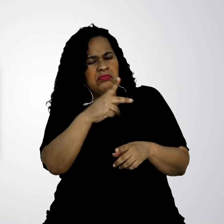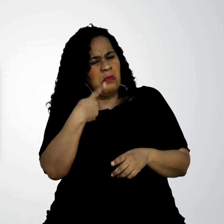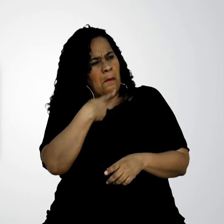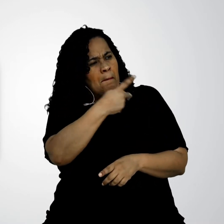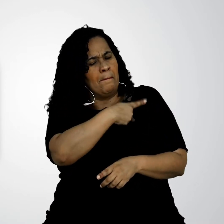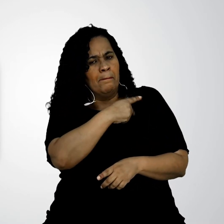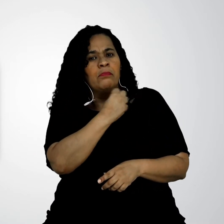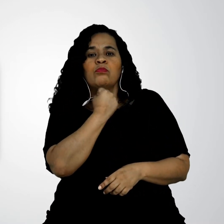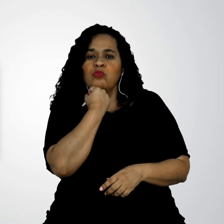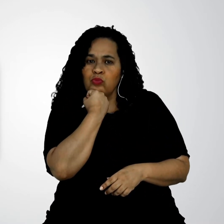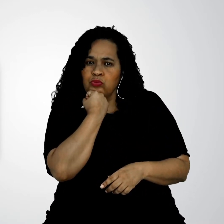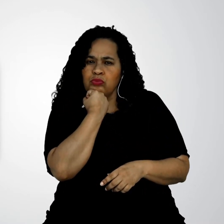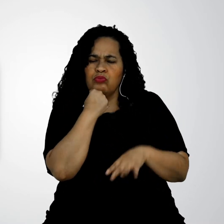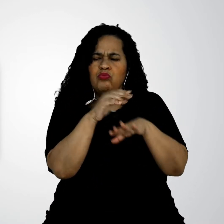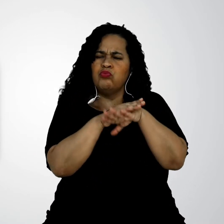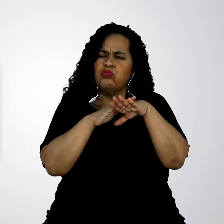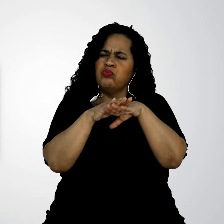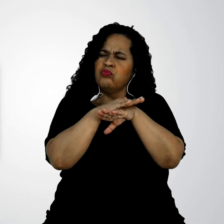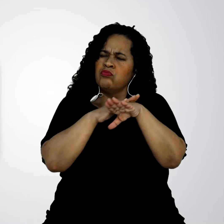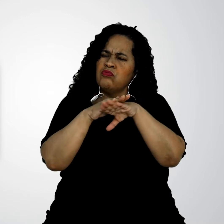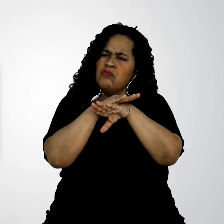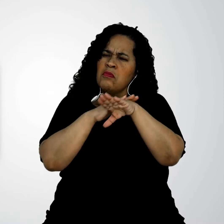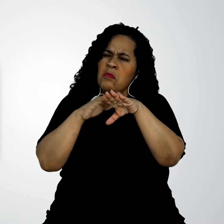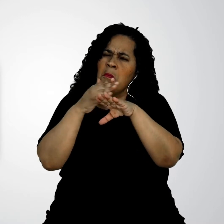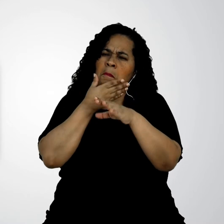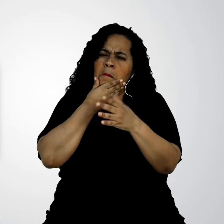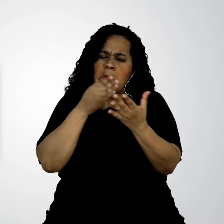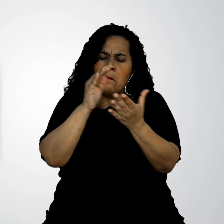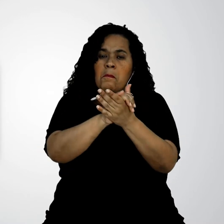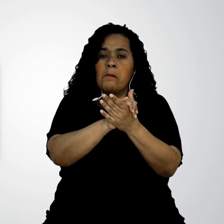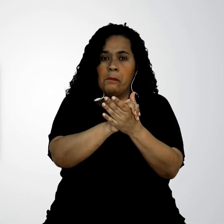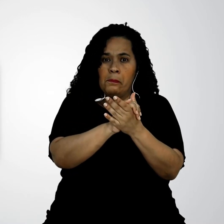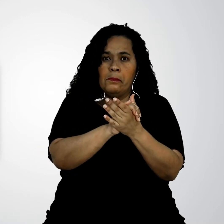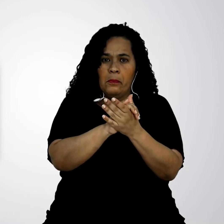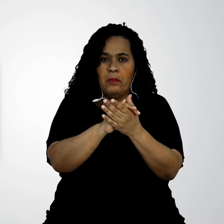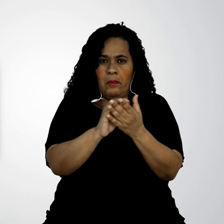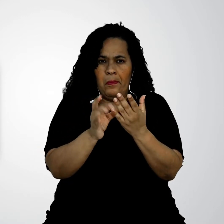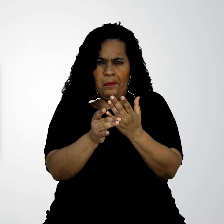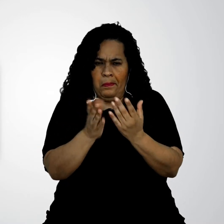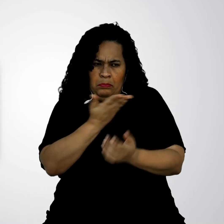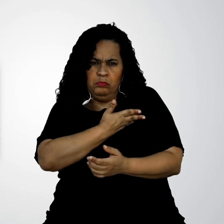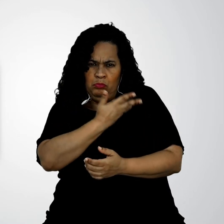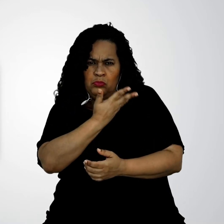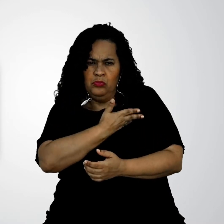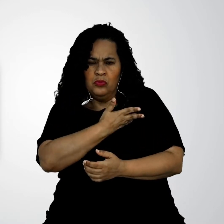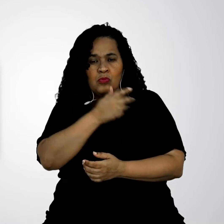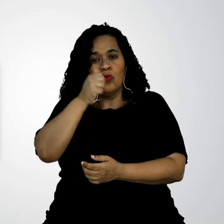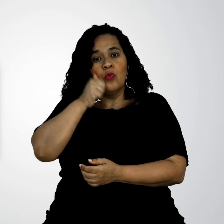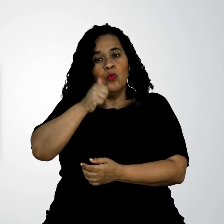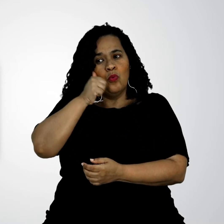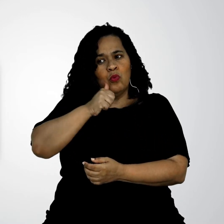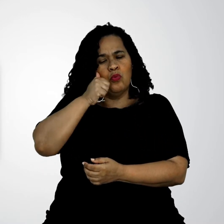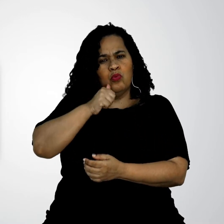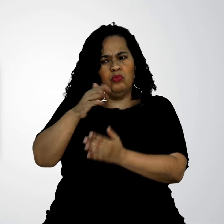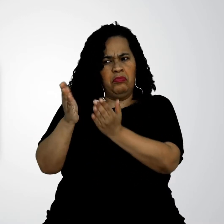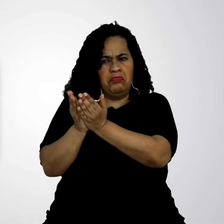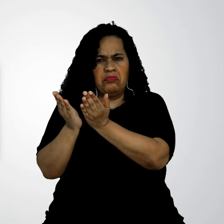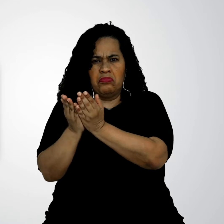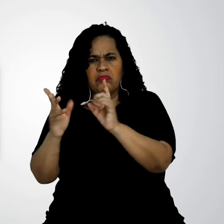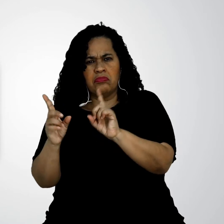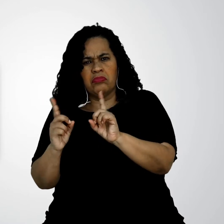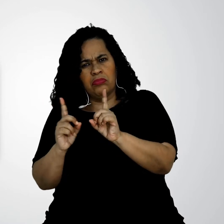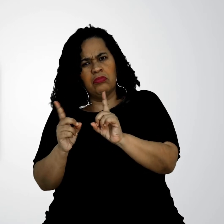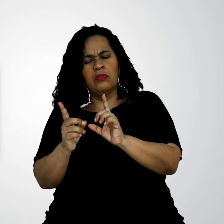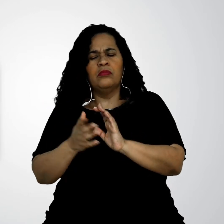vez conversando com um casal de amigos. Ela não era cristã, nunca tinha frequentado nenhuma igreja e